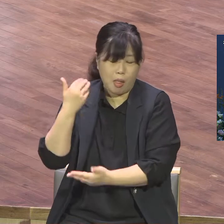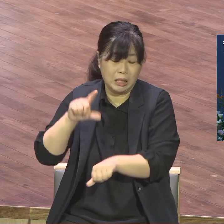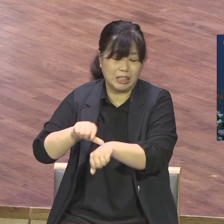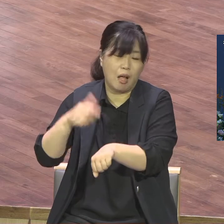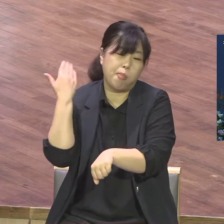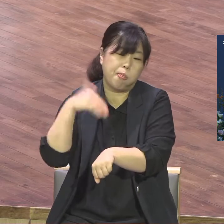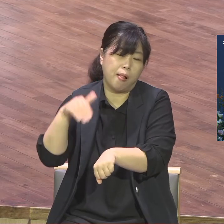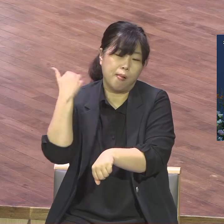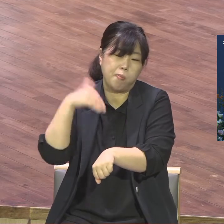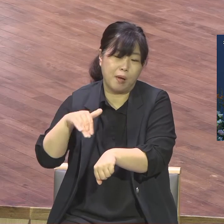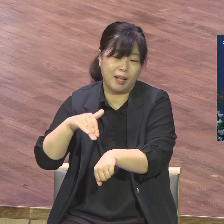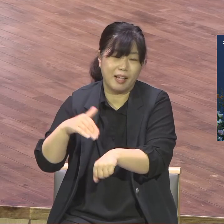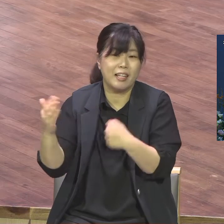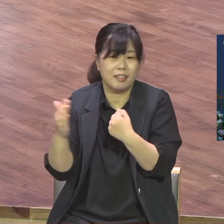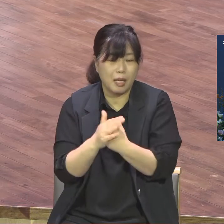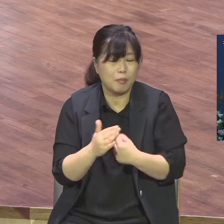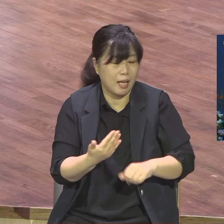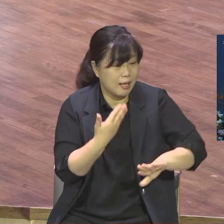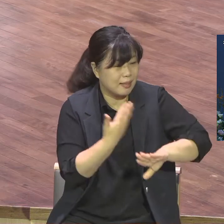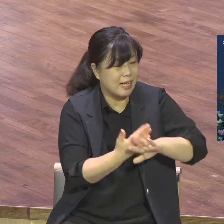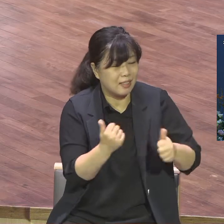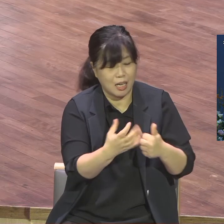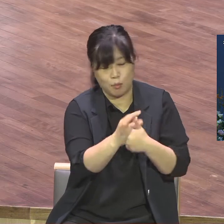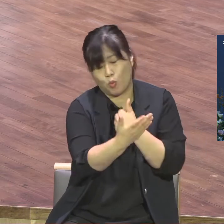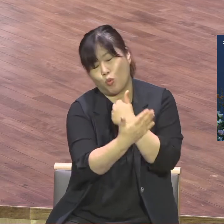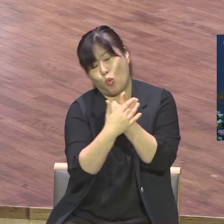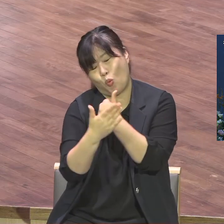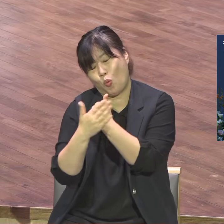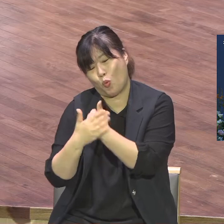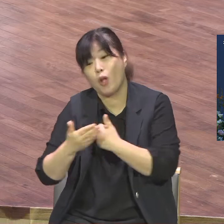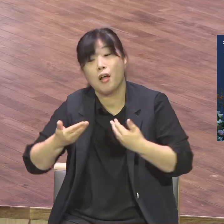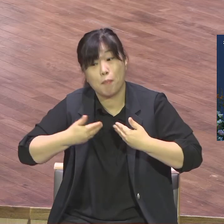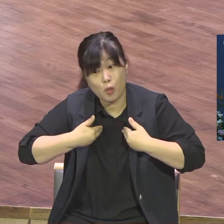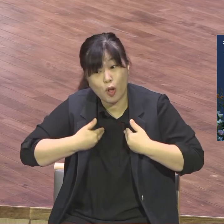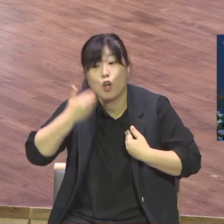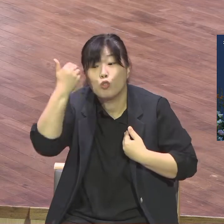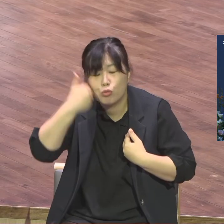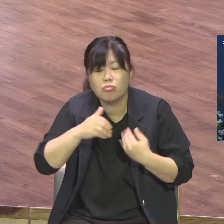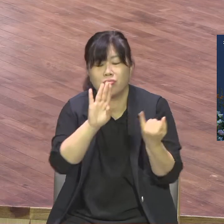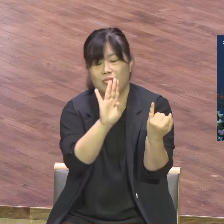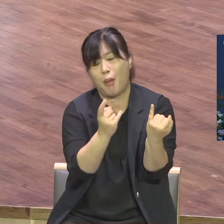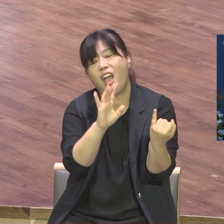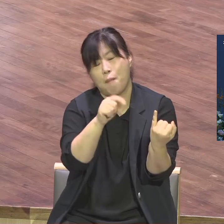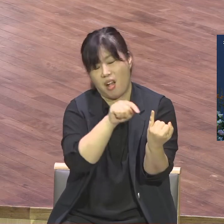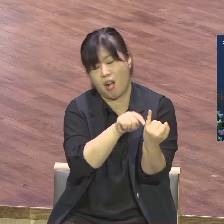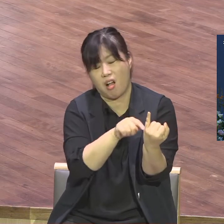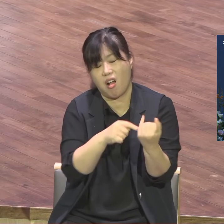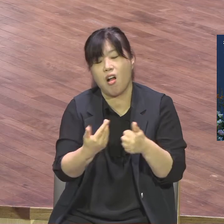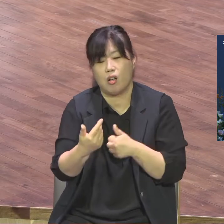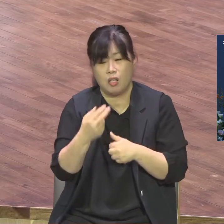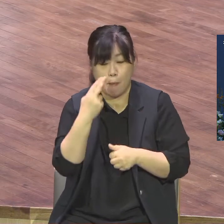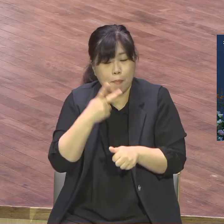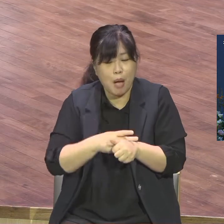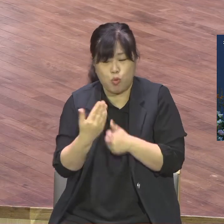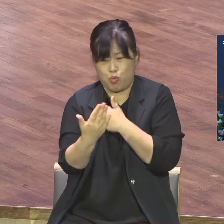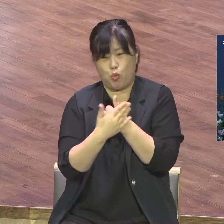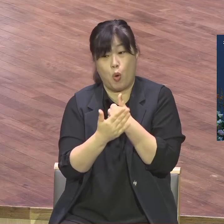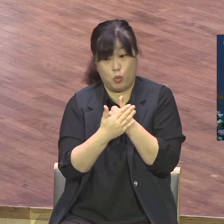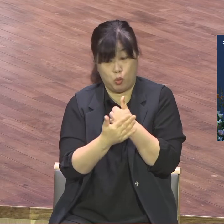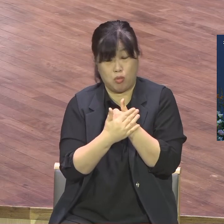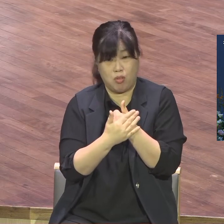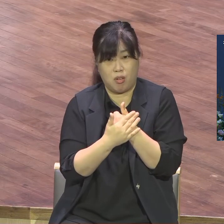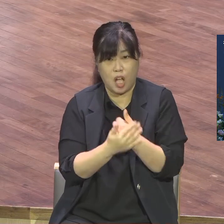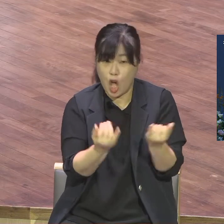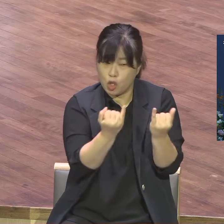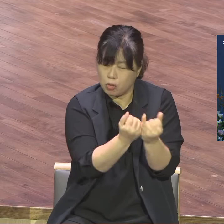베베가 여성으로서 보호자 역할을 했다고 하면 로마서 16장 23절에서는 남성으로서 가이오 장로가 나옵니다.